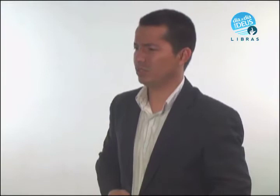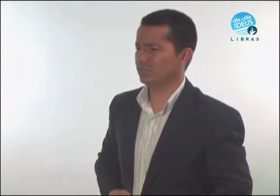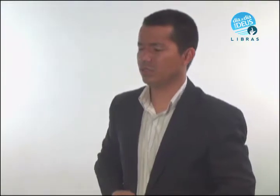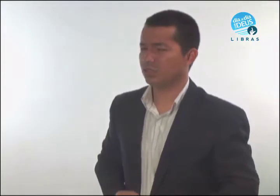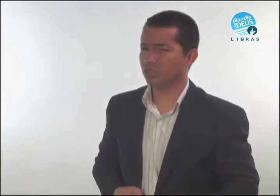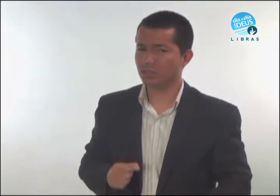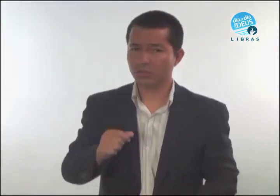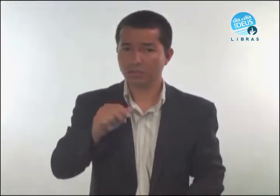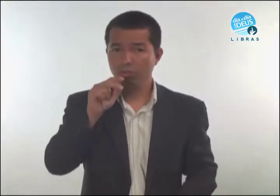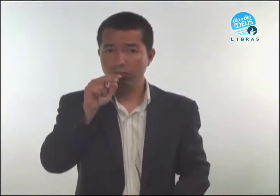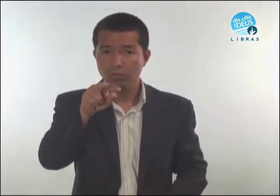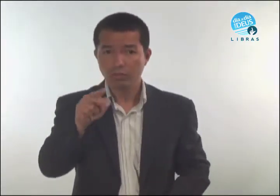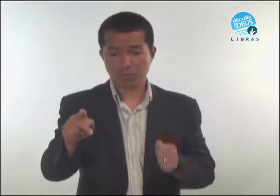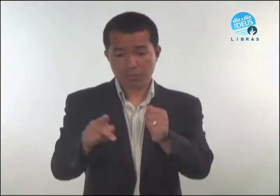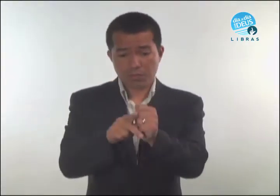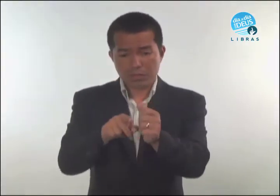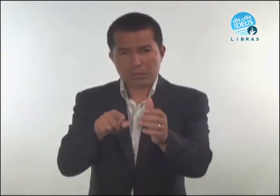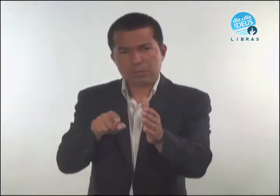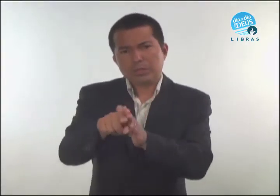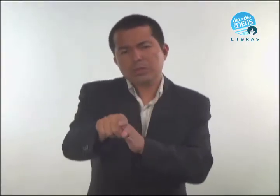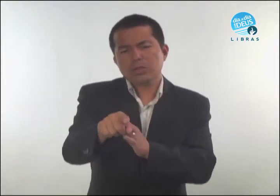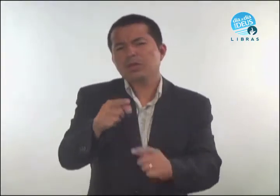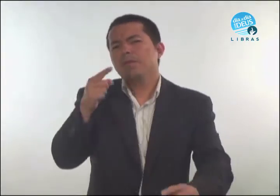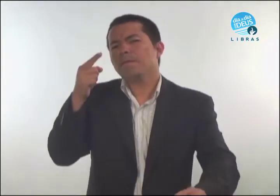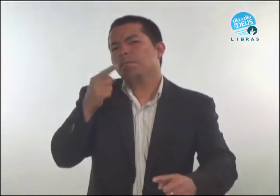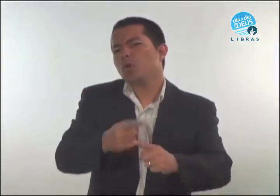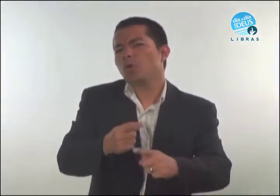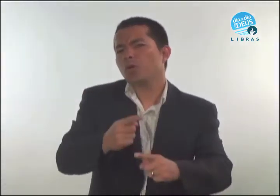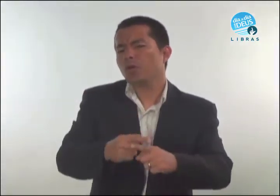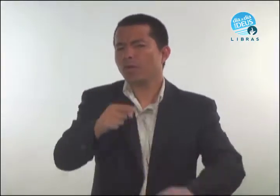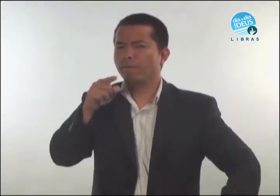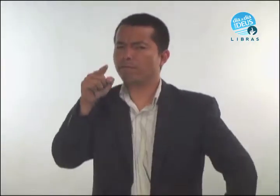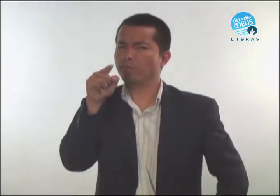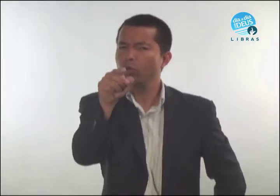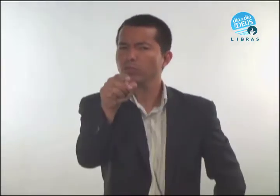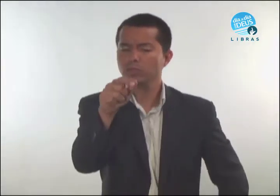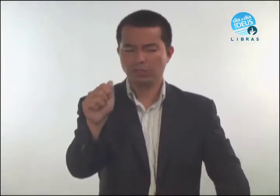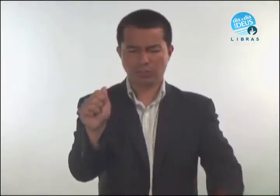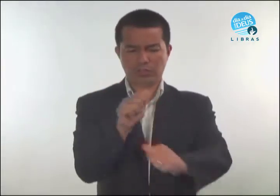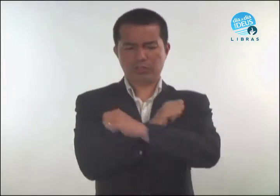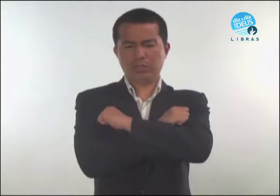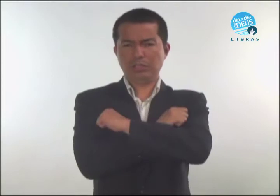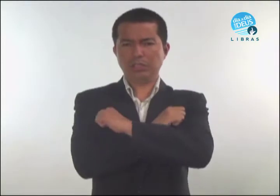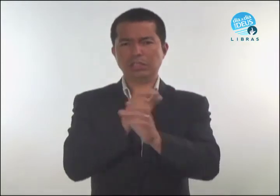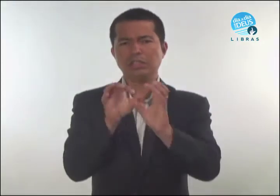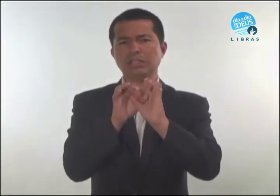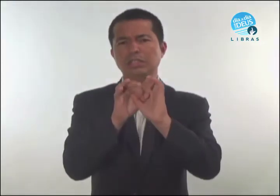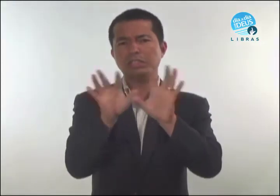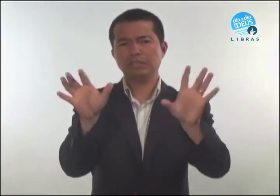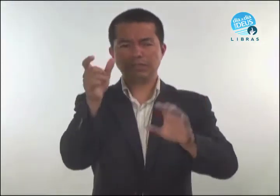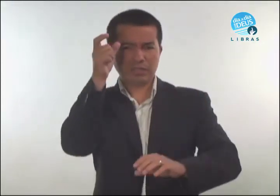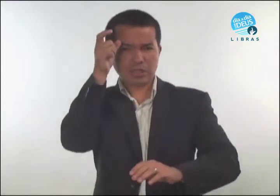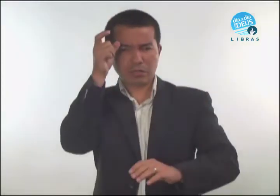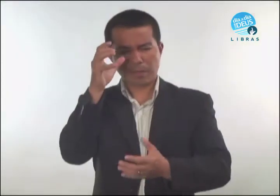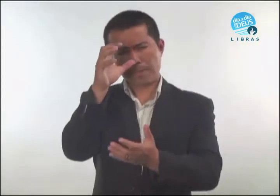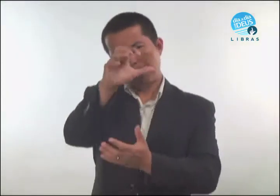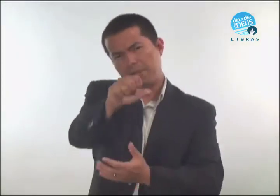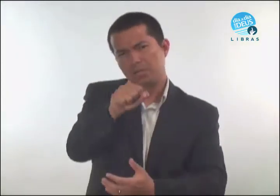E essa foi a pergunta-chave. Por que você deixou Satanás dominar o seu